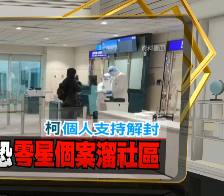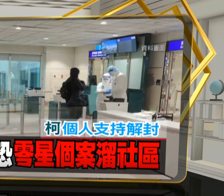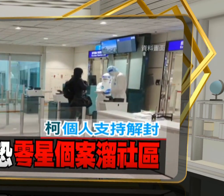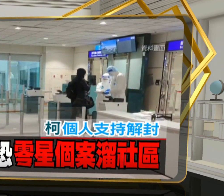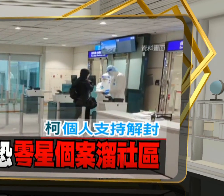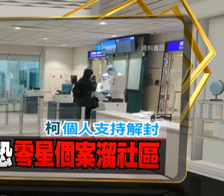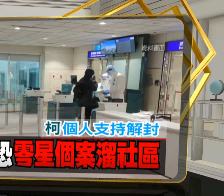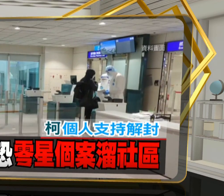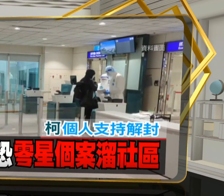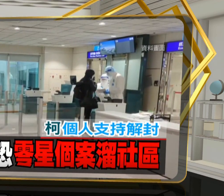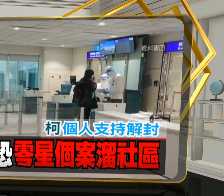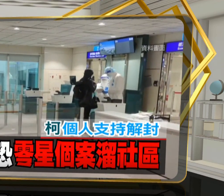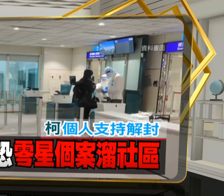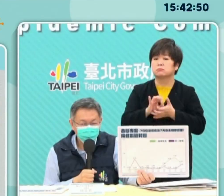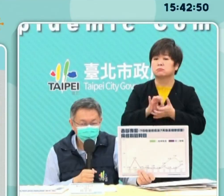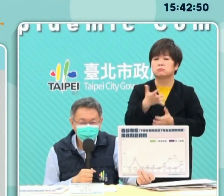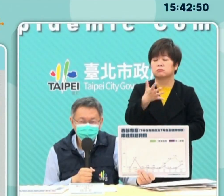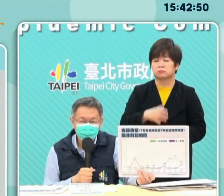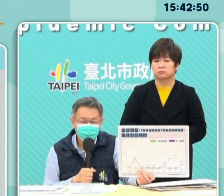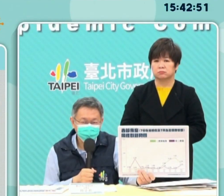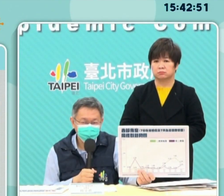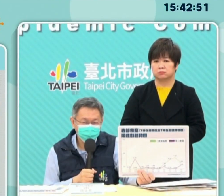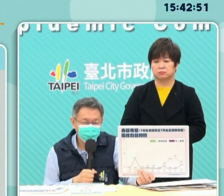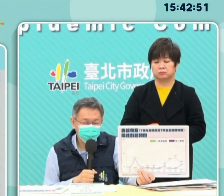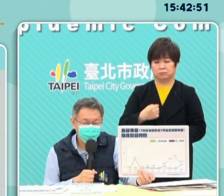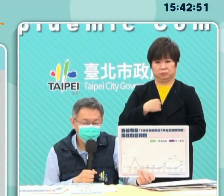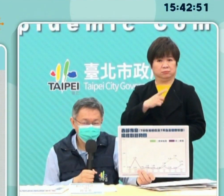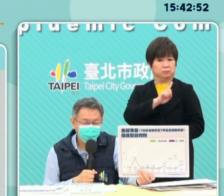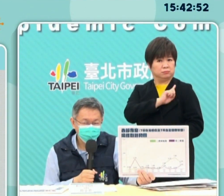还是得思考配套方案。 个人是